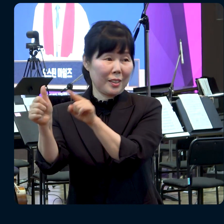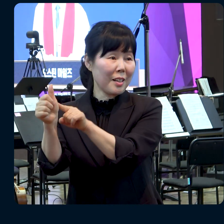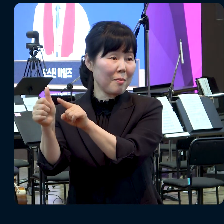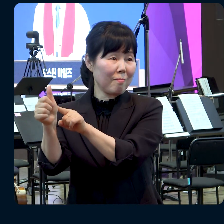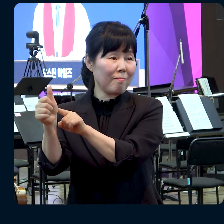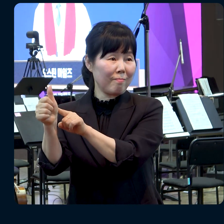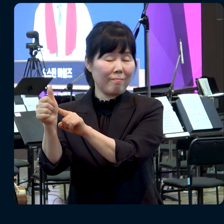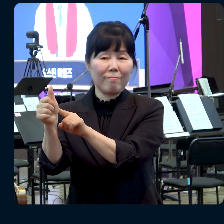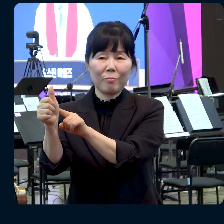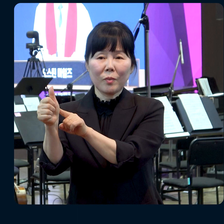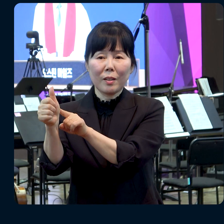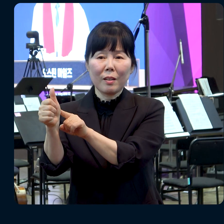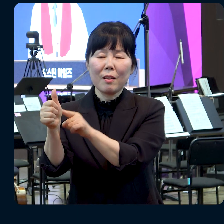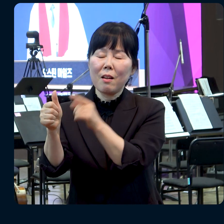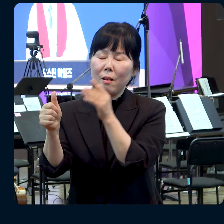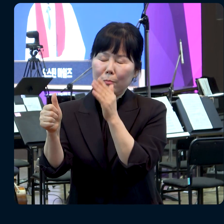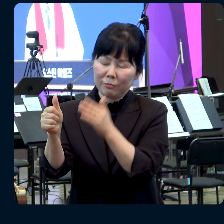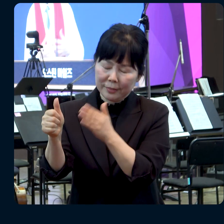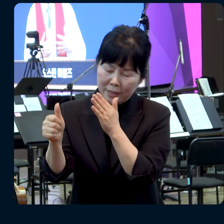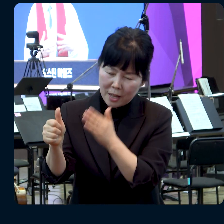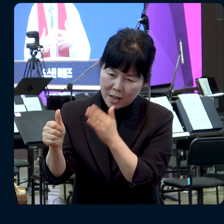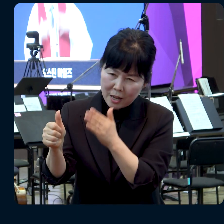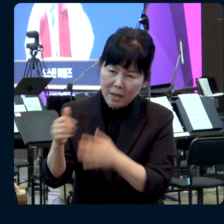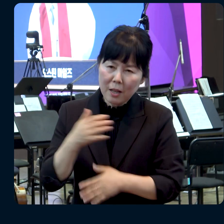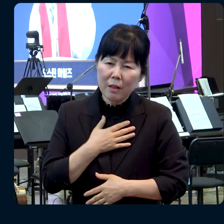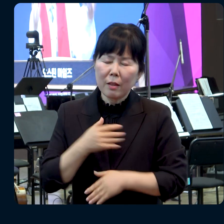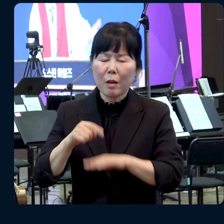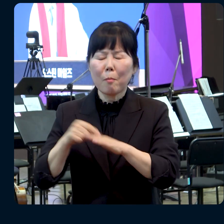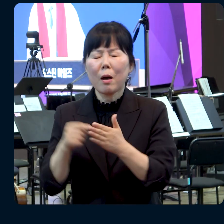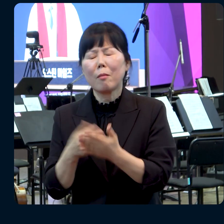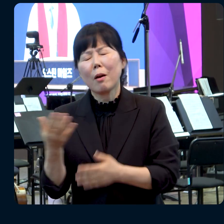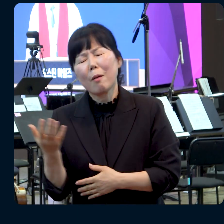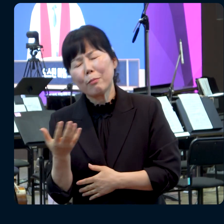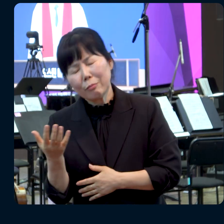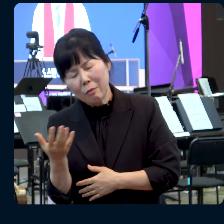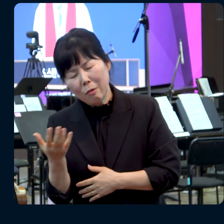찾아갑니다. 이 어스틴 마일즈를 찾아가서 자기 아픈 마음을 다 얘기하고